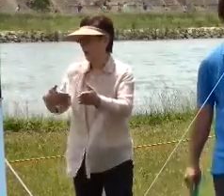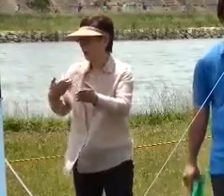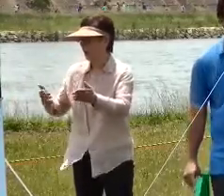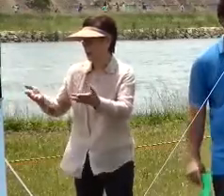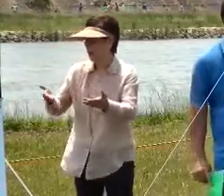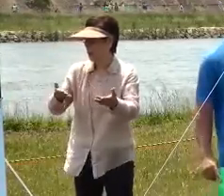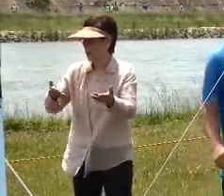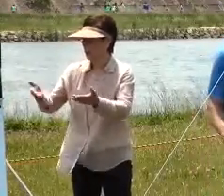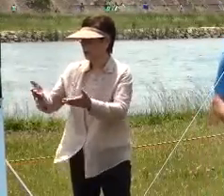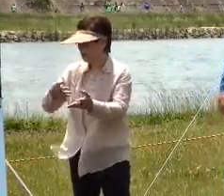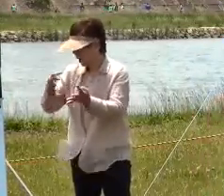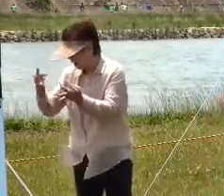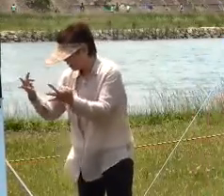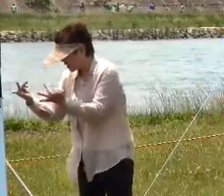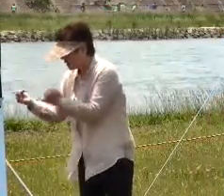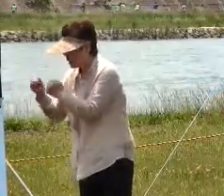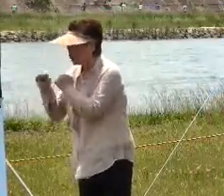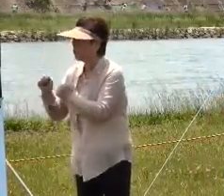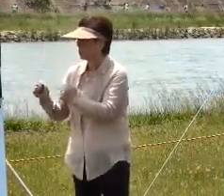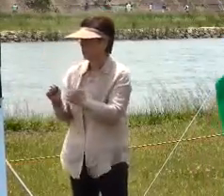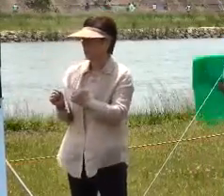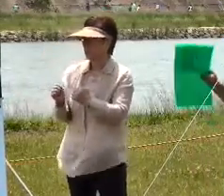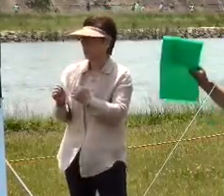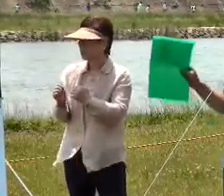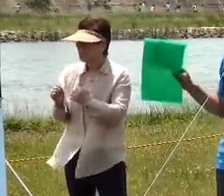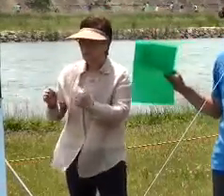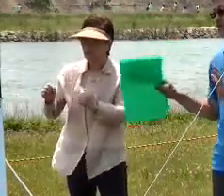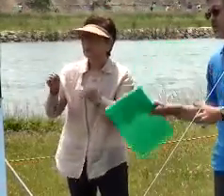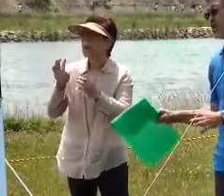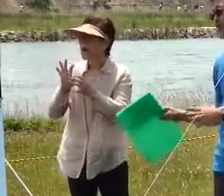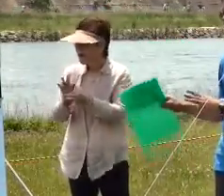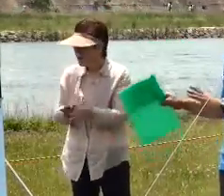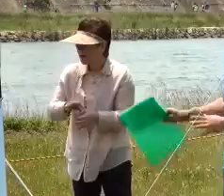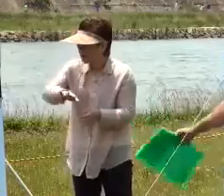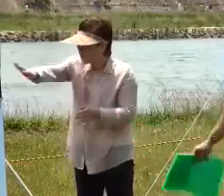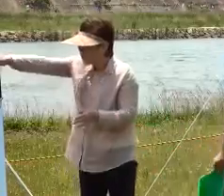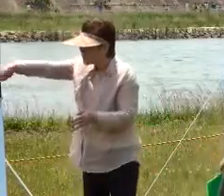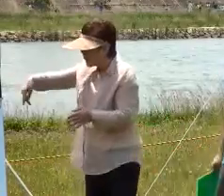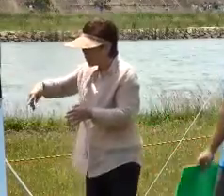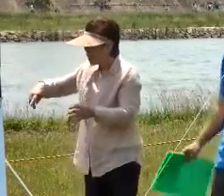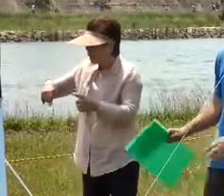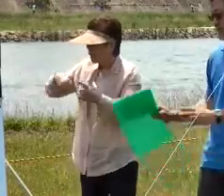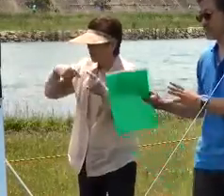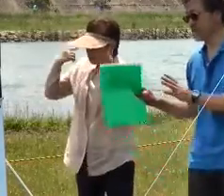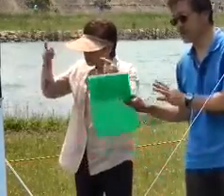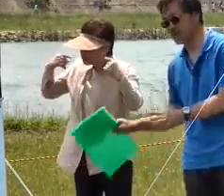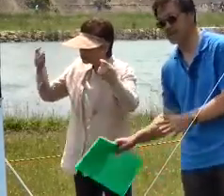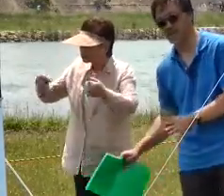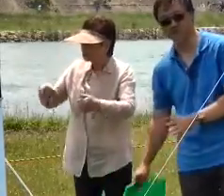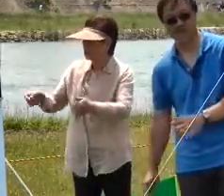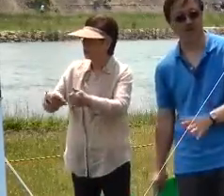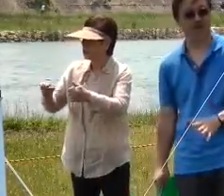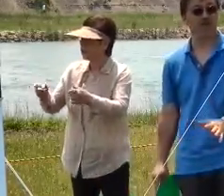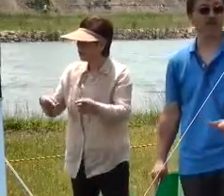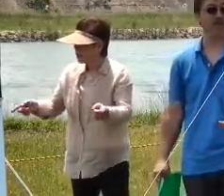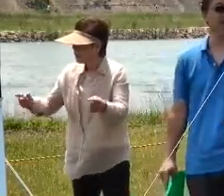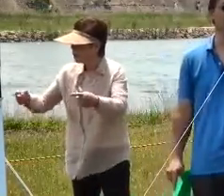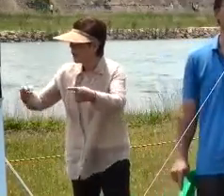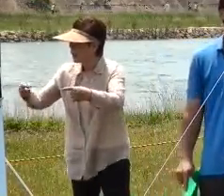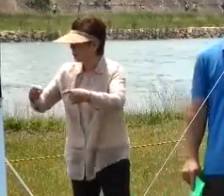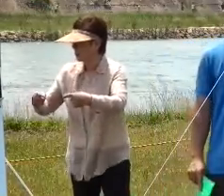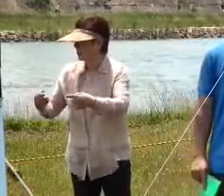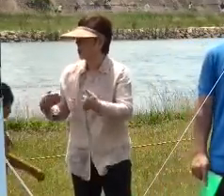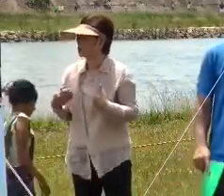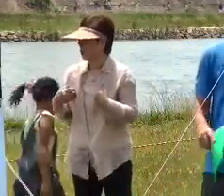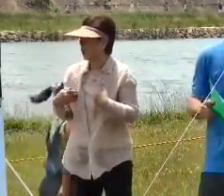ね。皆さんが今度は羊飼いにならなきゃいけない。皆さんがイエスキリストの代わりにな